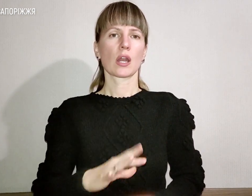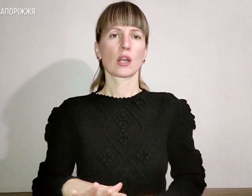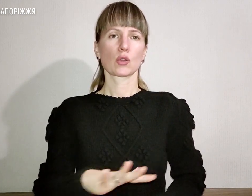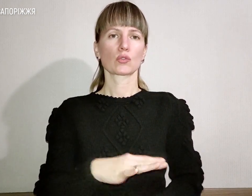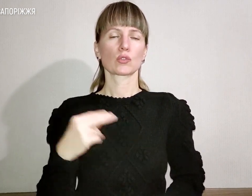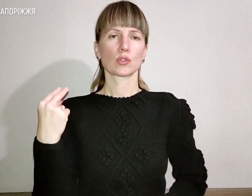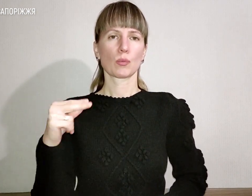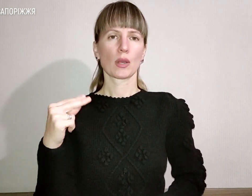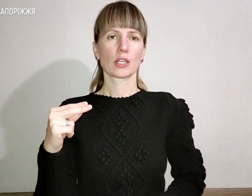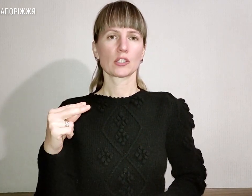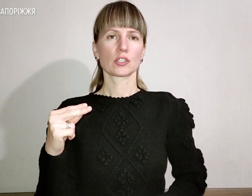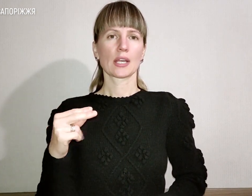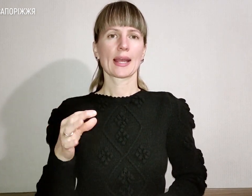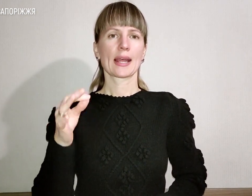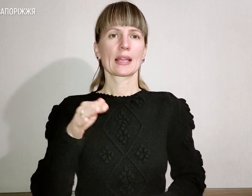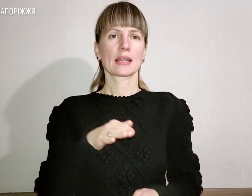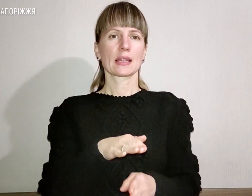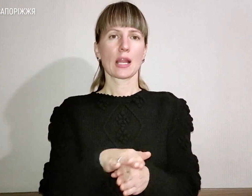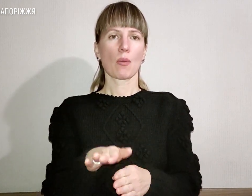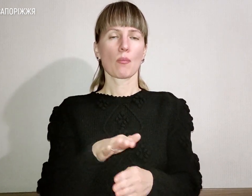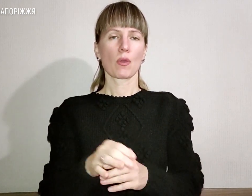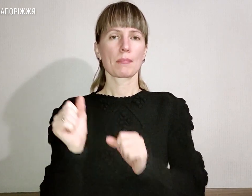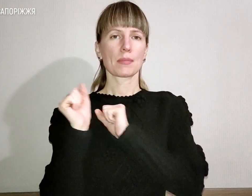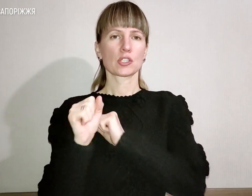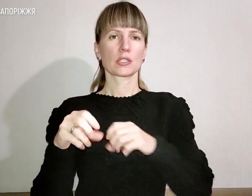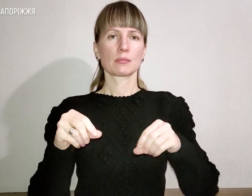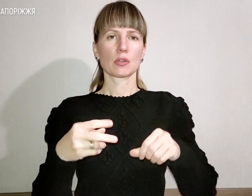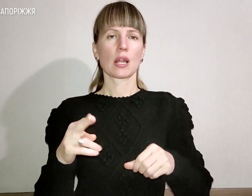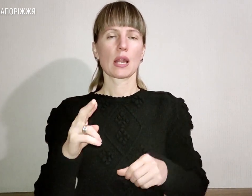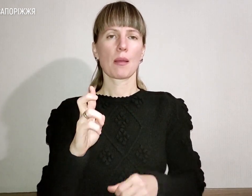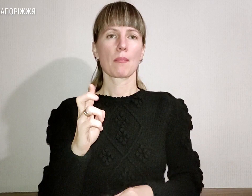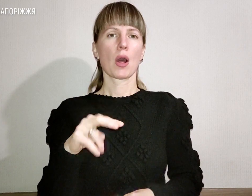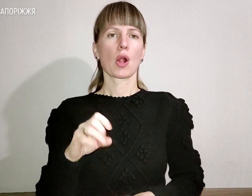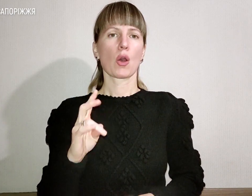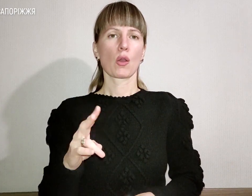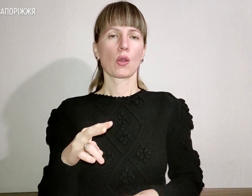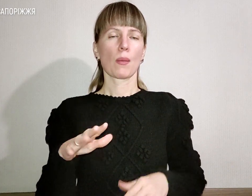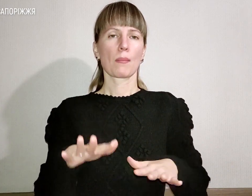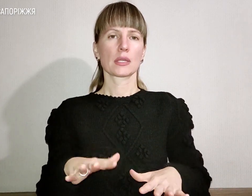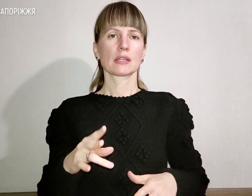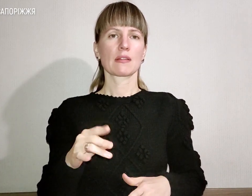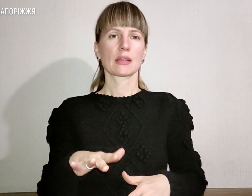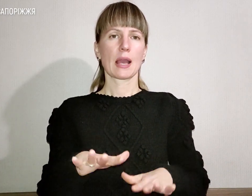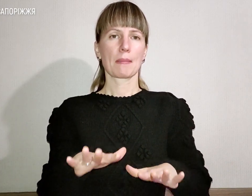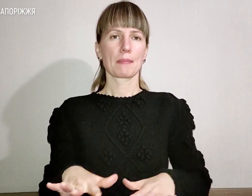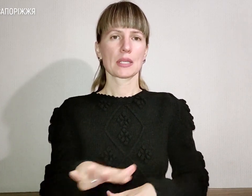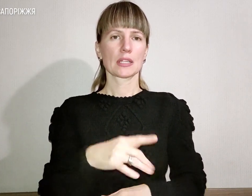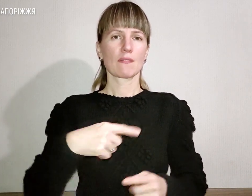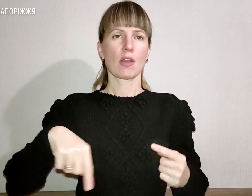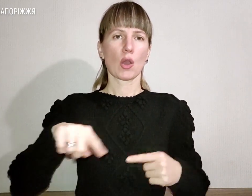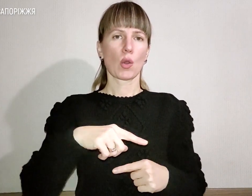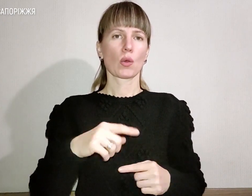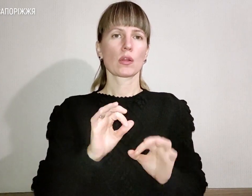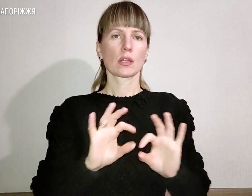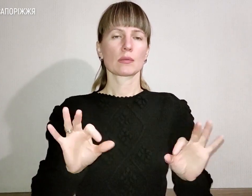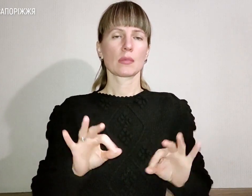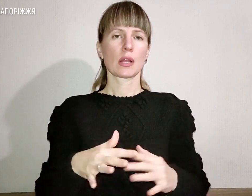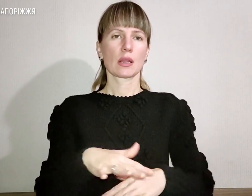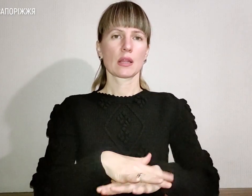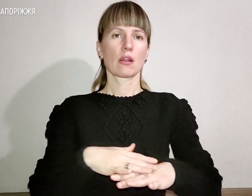Запоріжжя. Наповнюють мішки із піском для блокпостів у місті й навколо, розповіла Суспільному волонтерка Анна